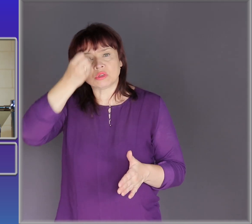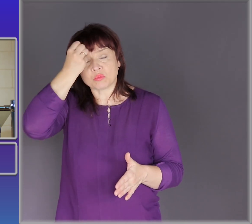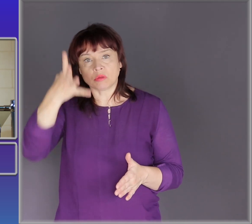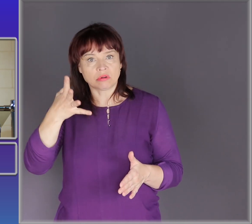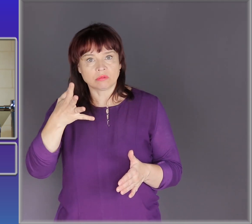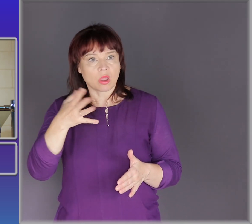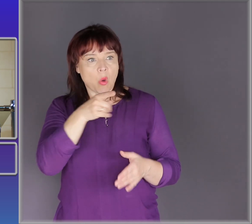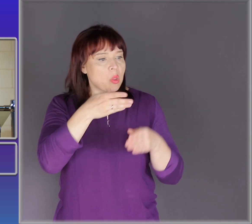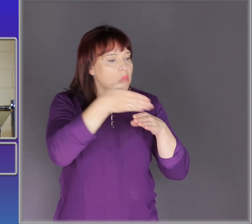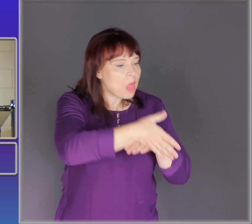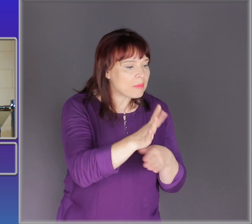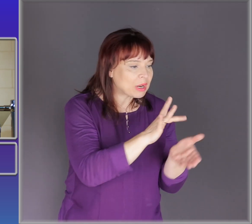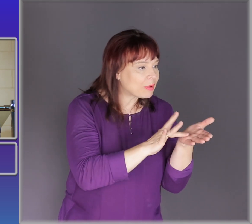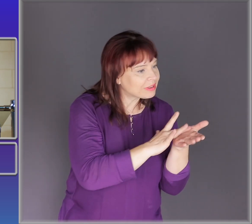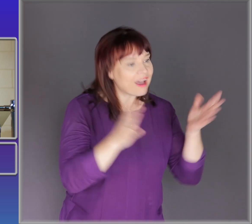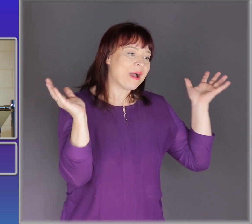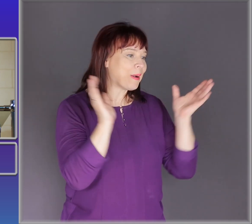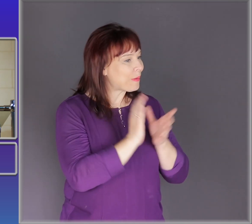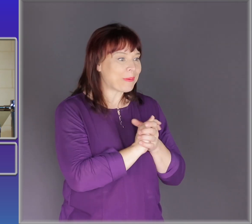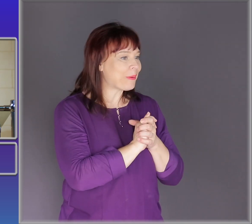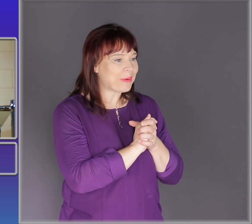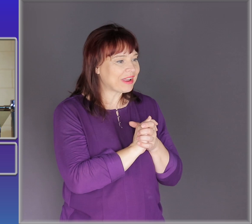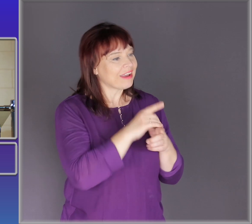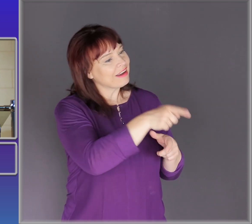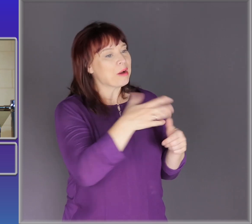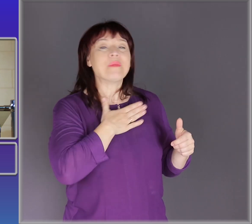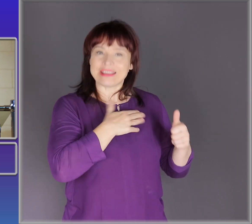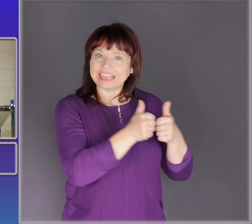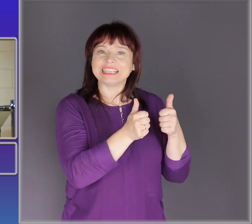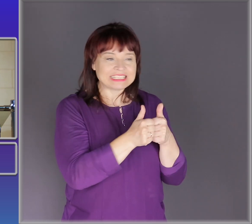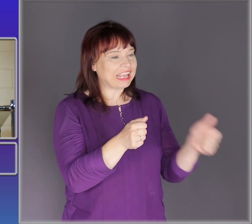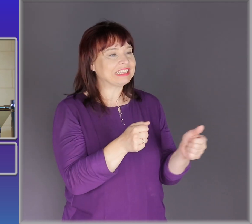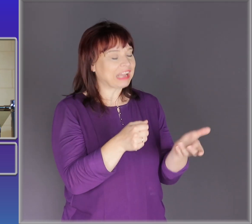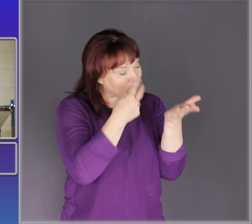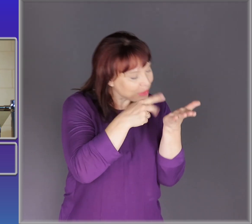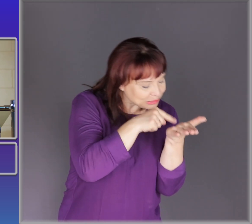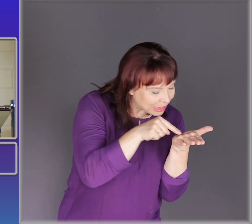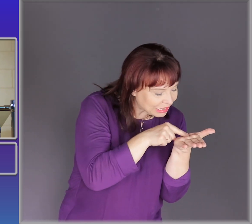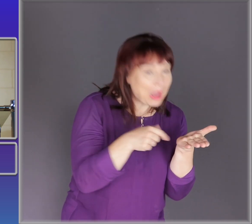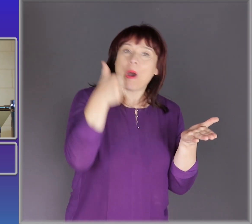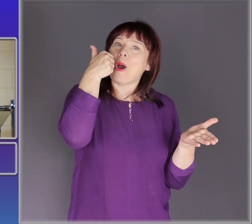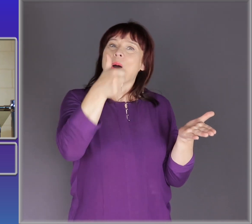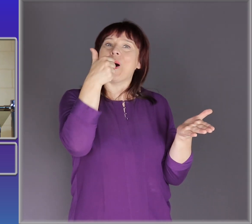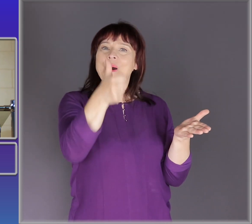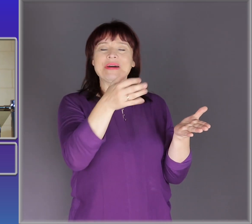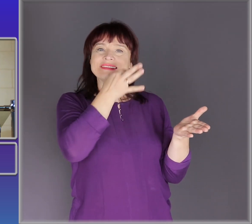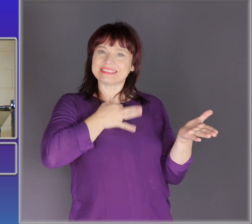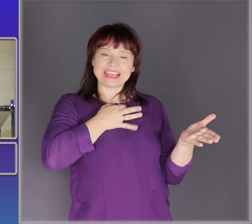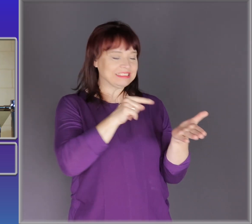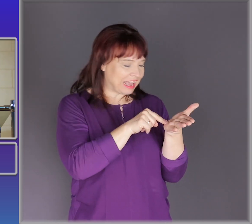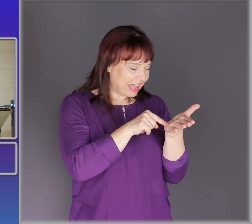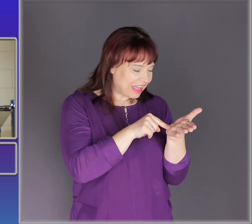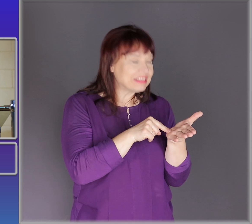следует а там оккультному миру и не говорите мне такая соседка она так классно на взяла по руке нагадала сказал такие классные